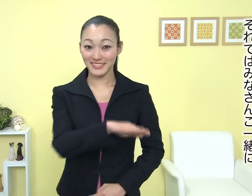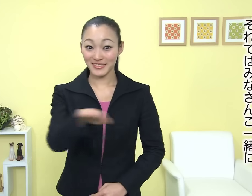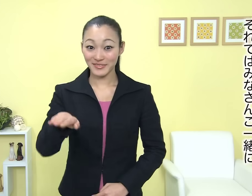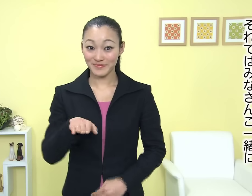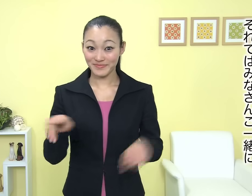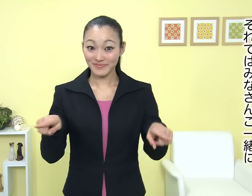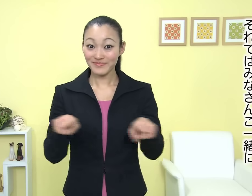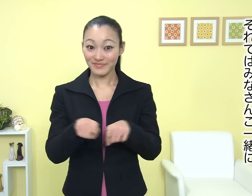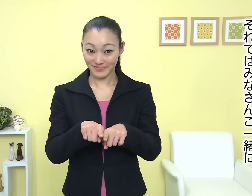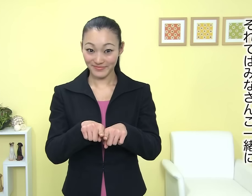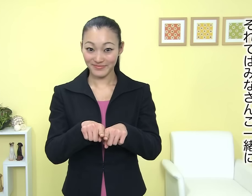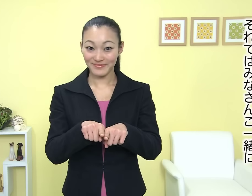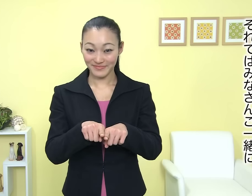それでは皆さんご一緒に、